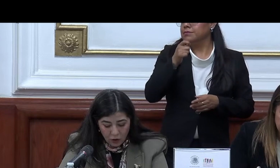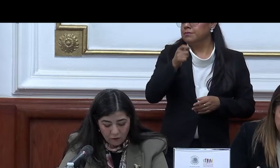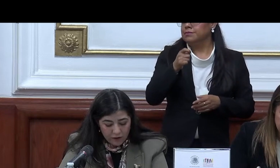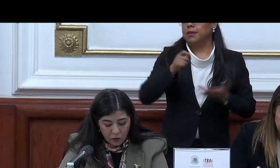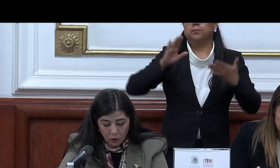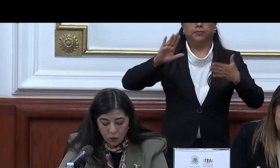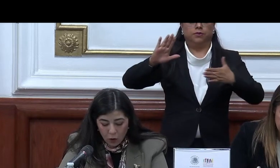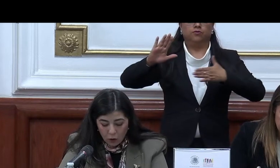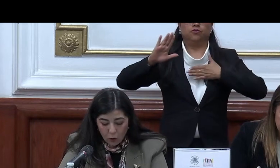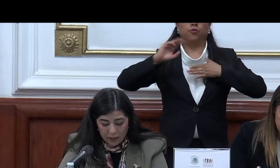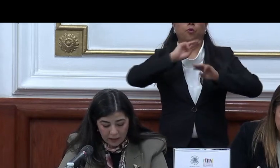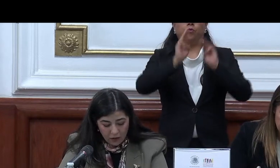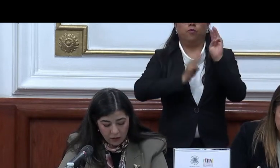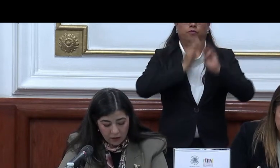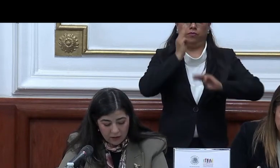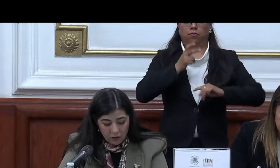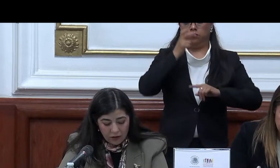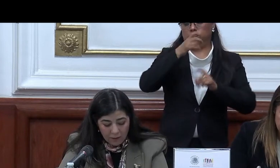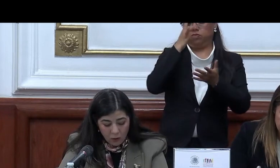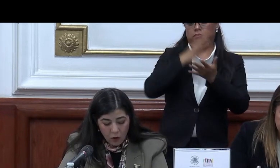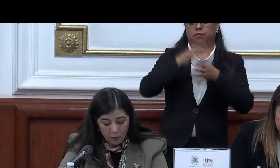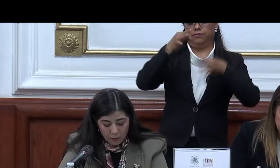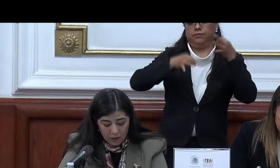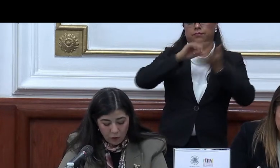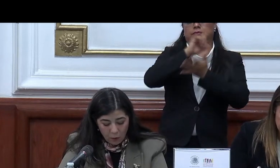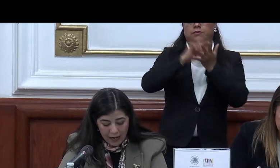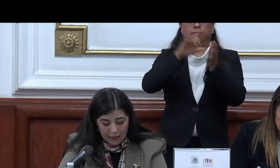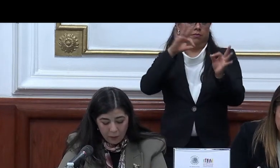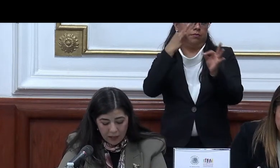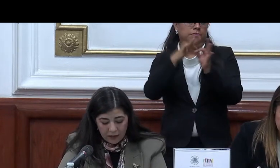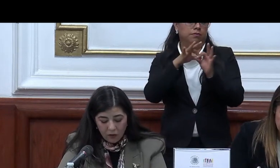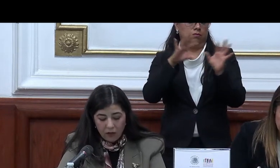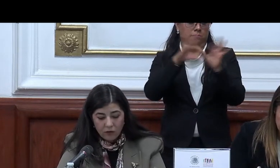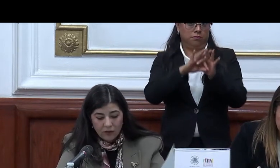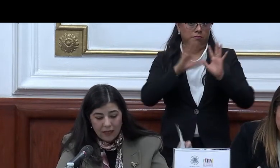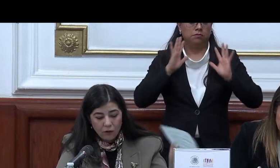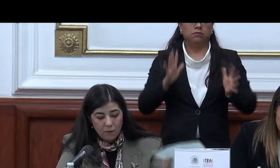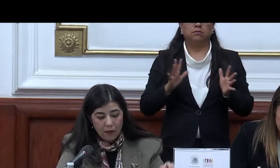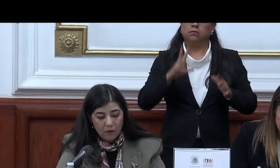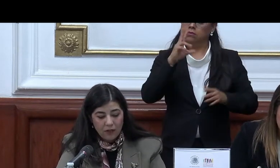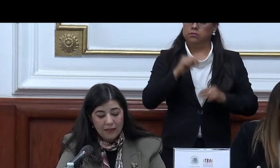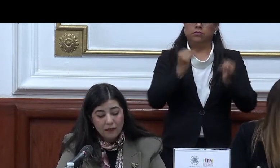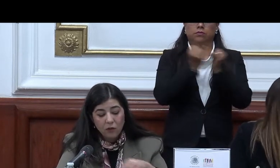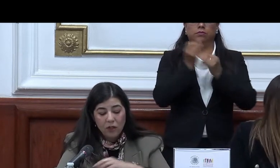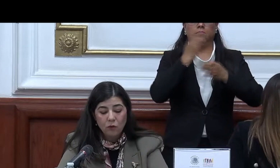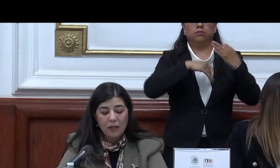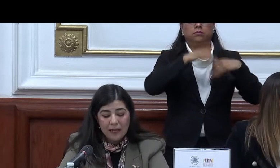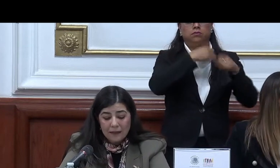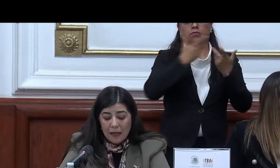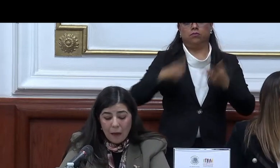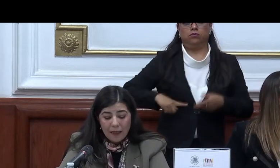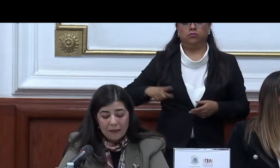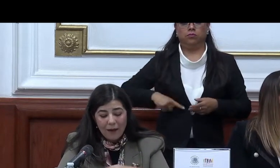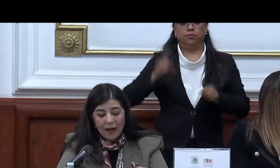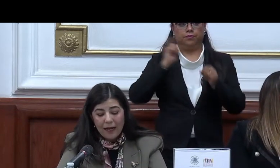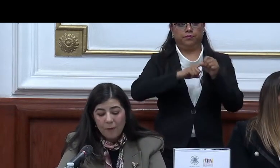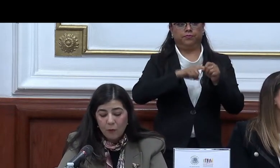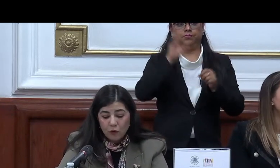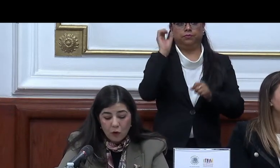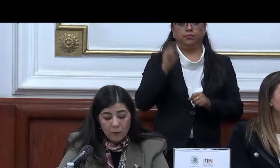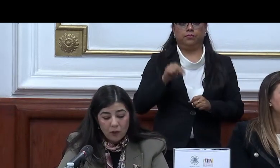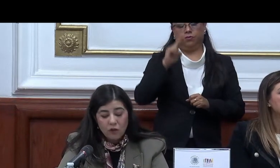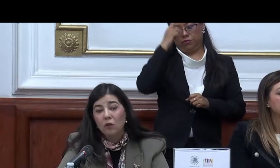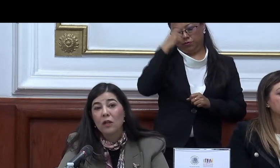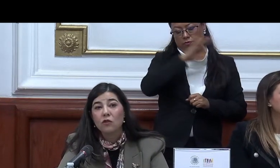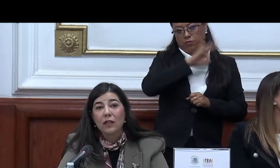declaración no fue solo un logro jurídico, sino también un compromiso moral y político de los Estados miembros de las Naciones Unidas para trabajar en la